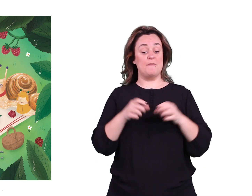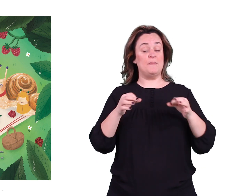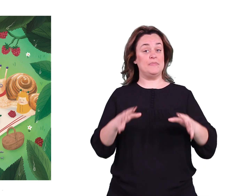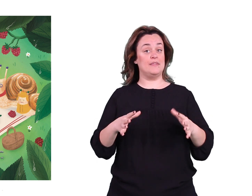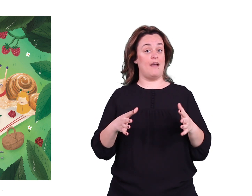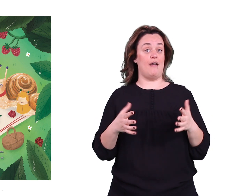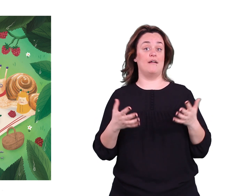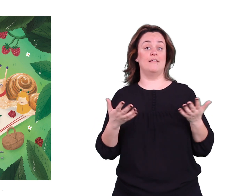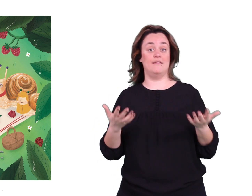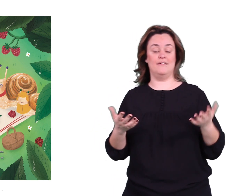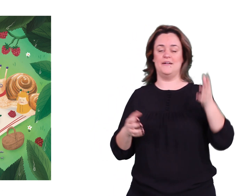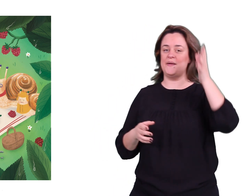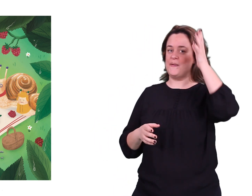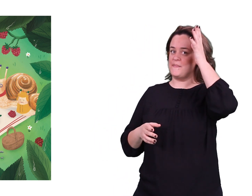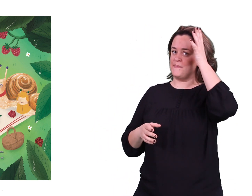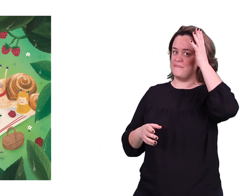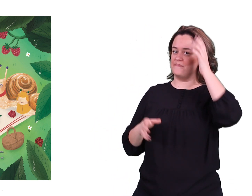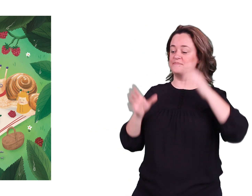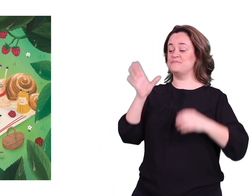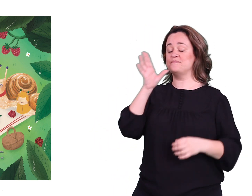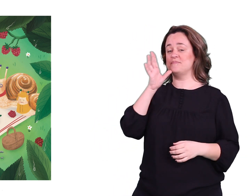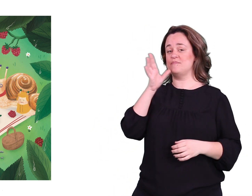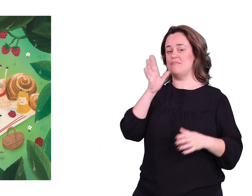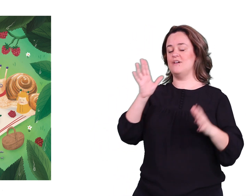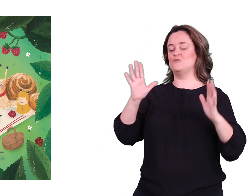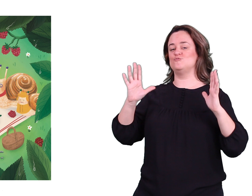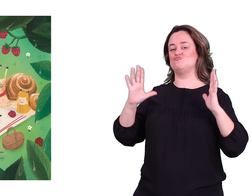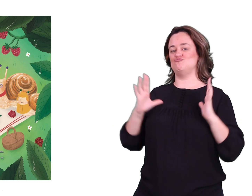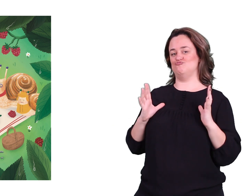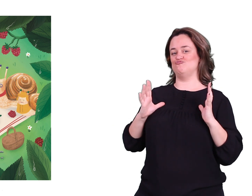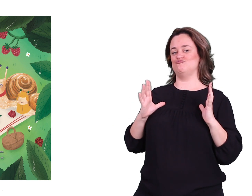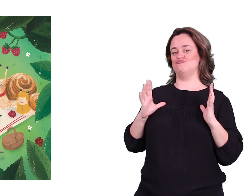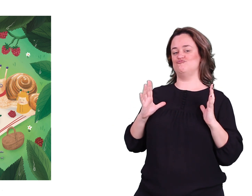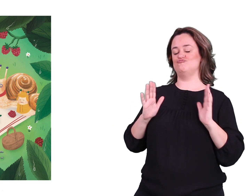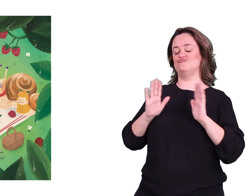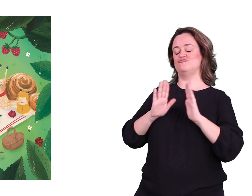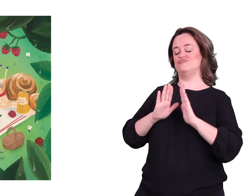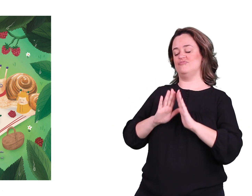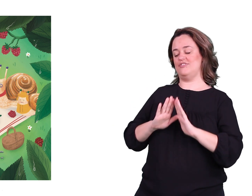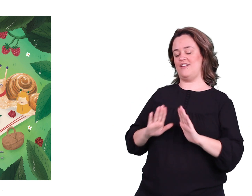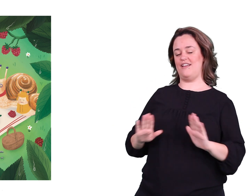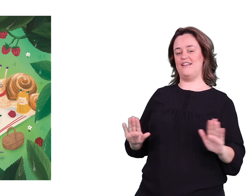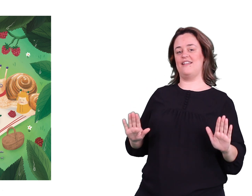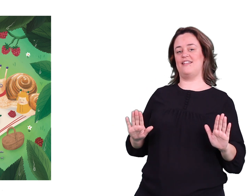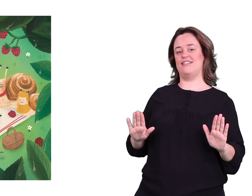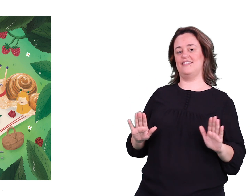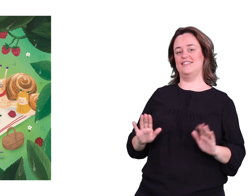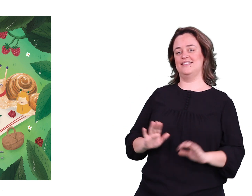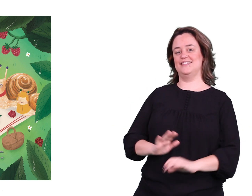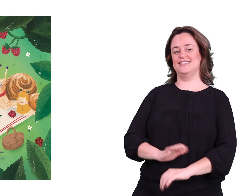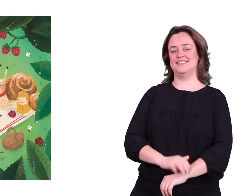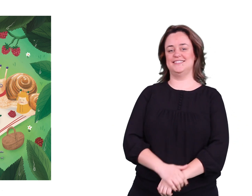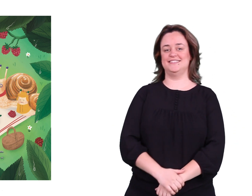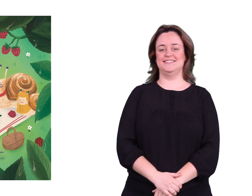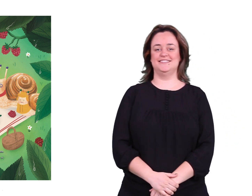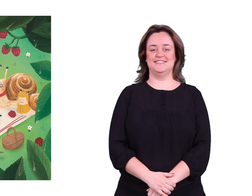Pendant ce temps, maman et papa se reposent tranquillement.